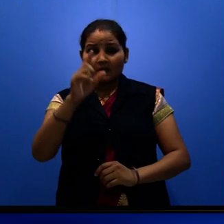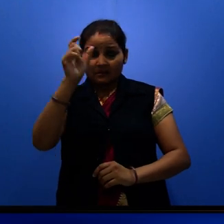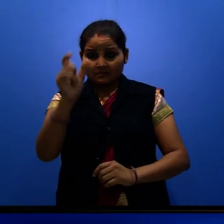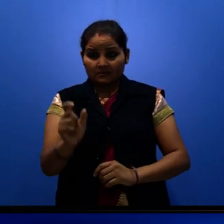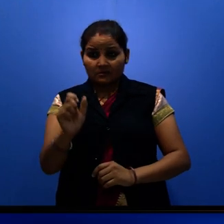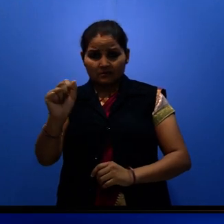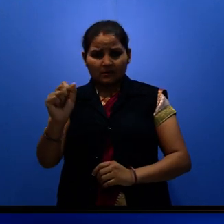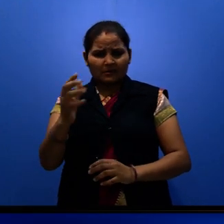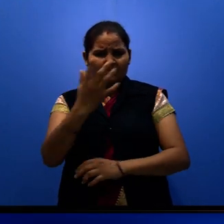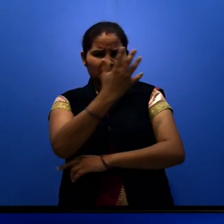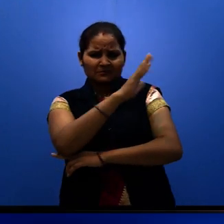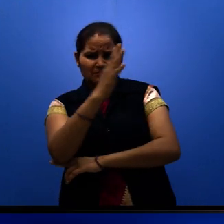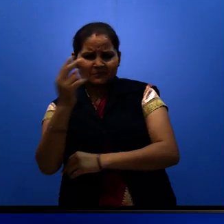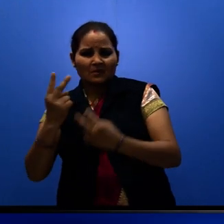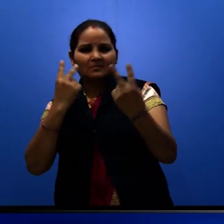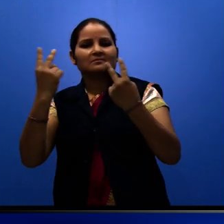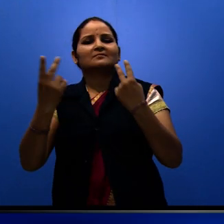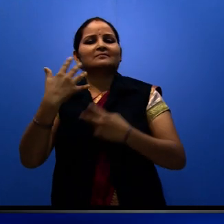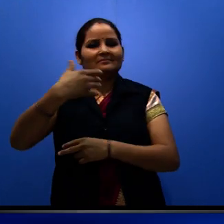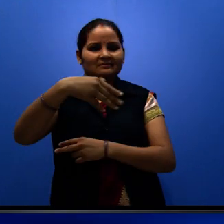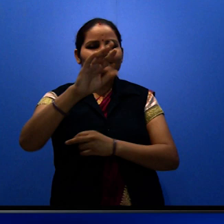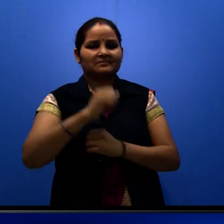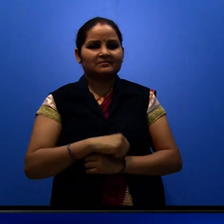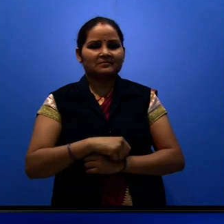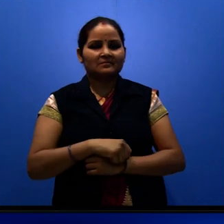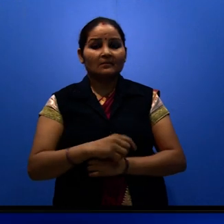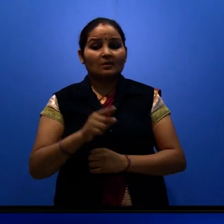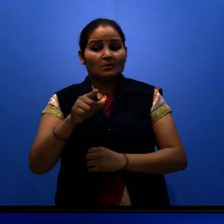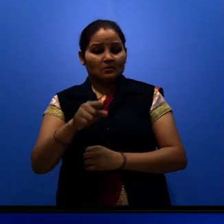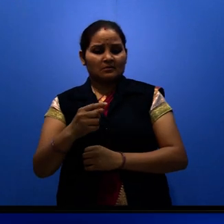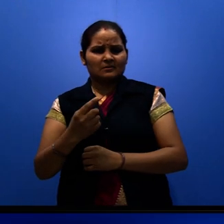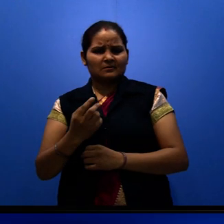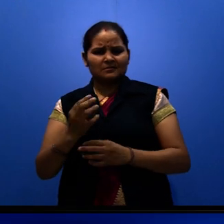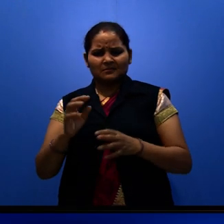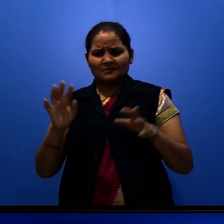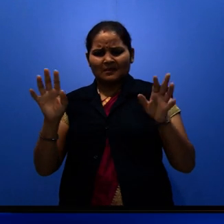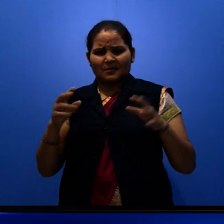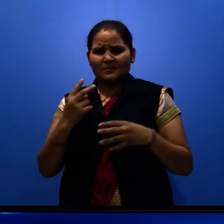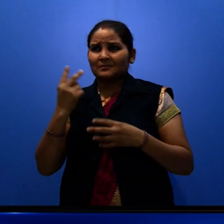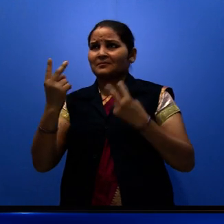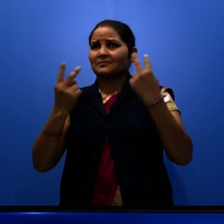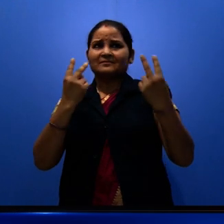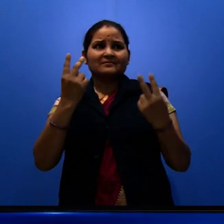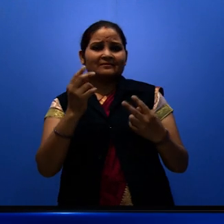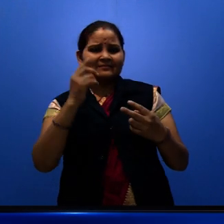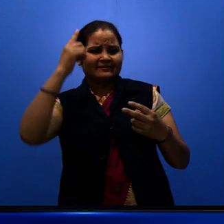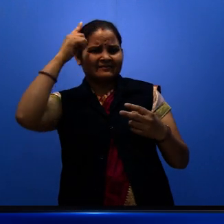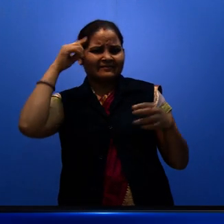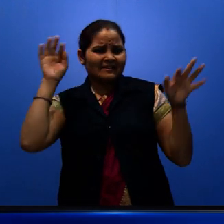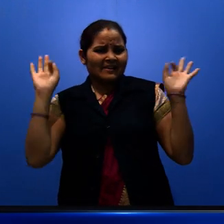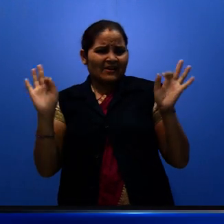था, वो बगीचे में घूमने के लिए निकला। जब उसने बगीचे में देखा कि